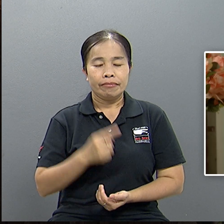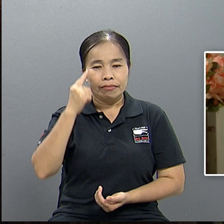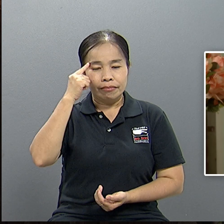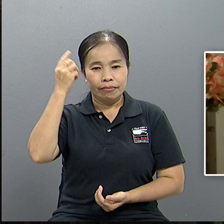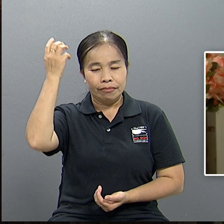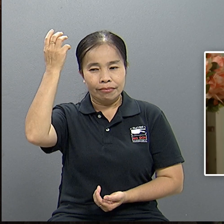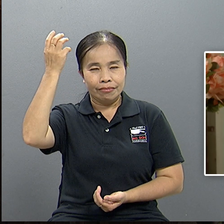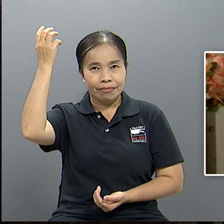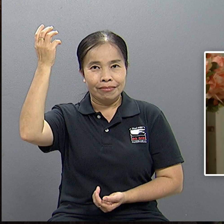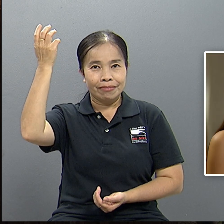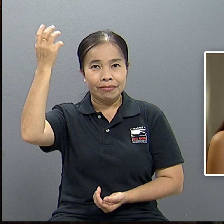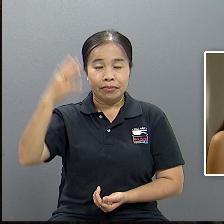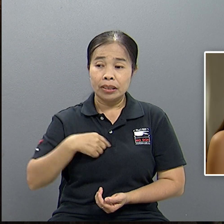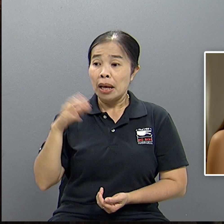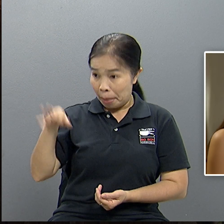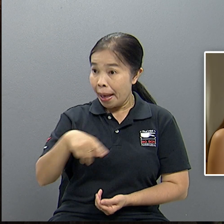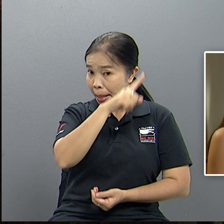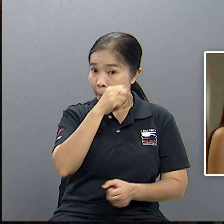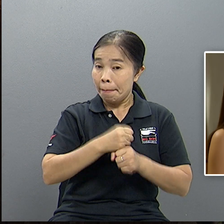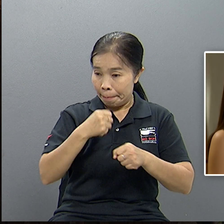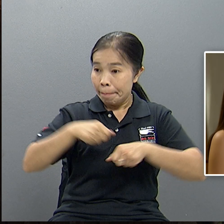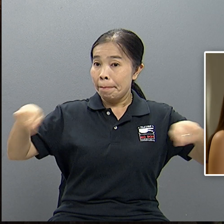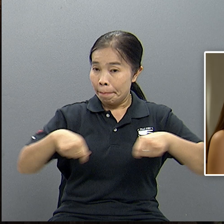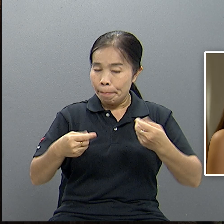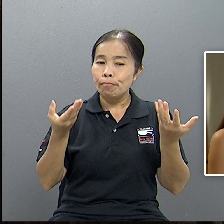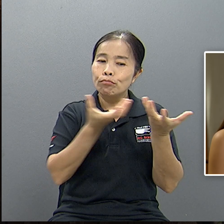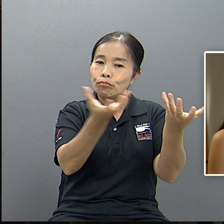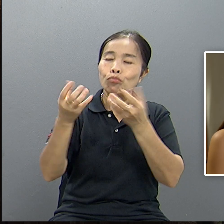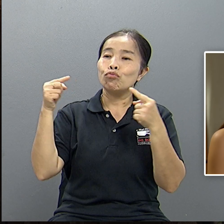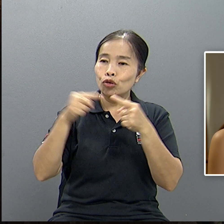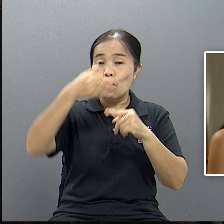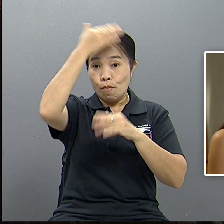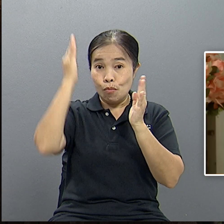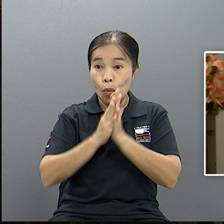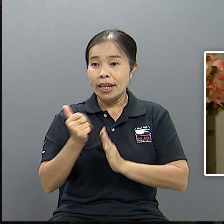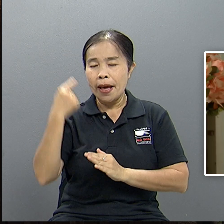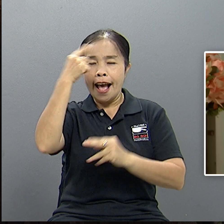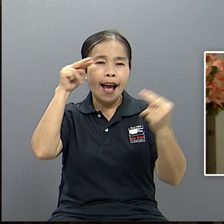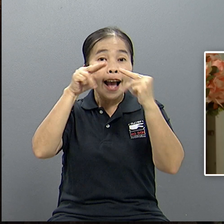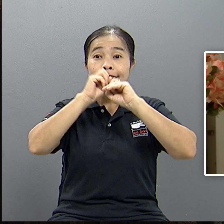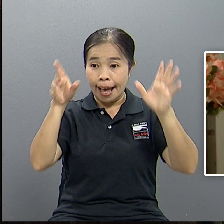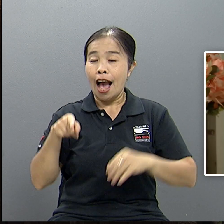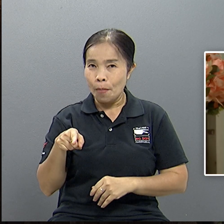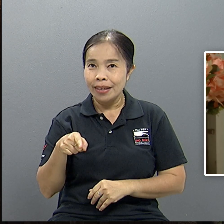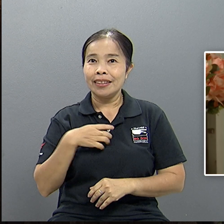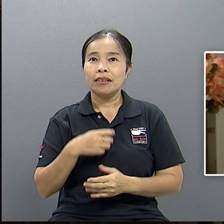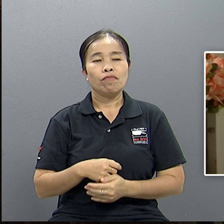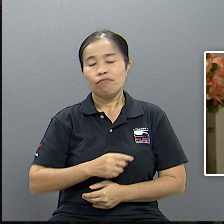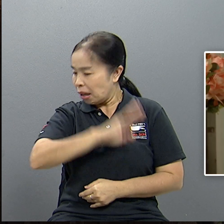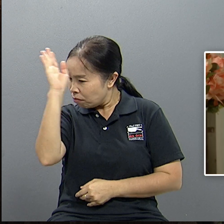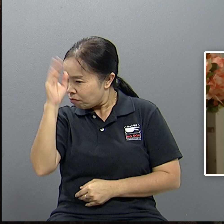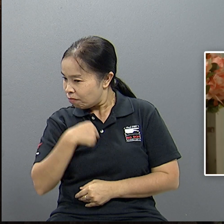ก็มาช่วยทำอาหารที่งานบวชสิจะได้รู้ว่าใช่หรือไม ่ไม่มีท